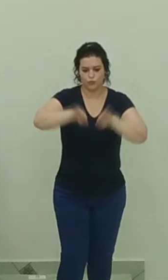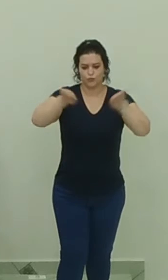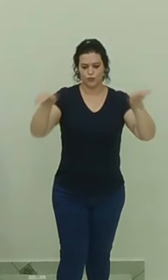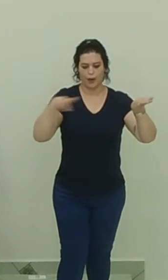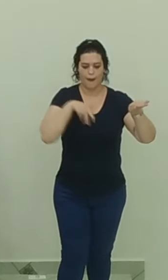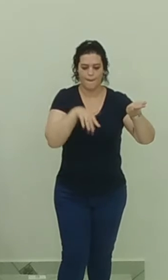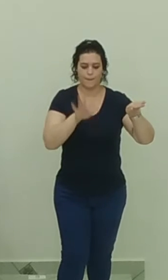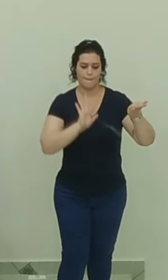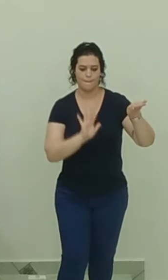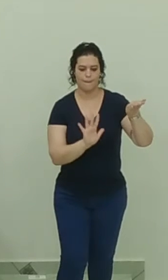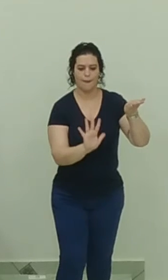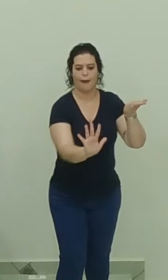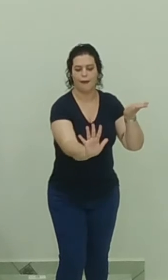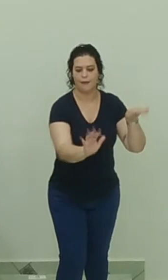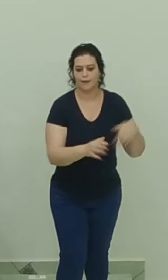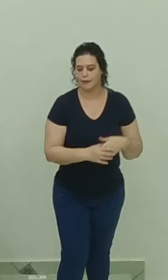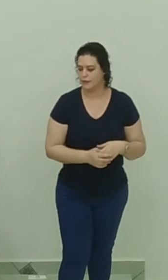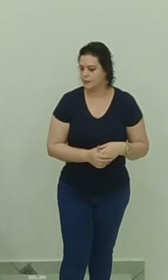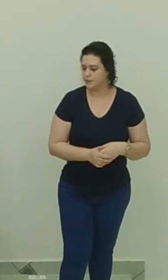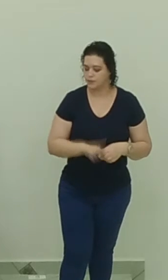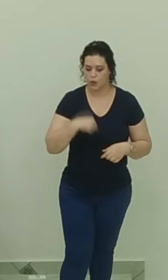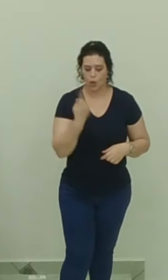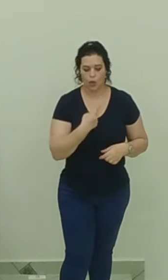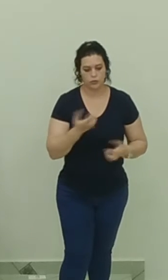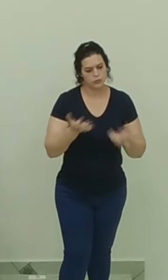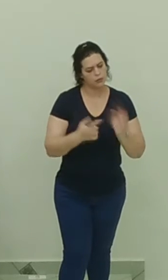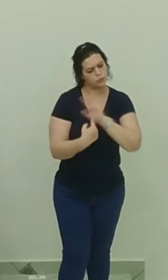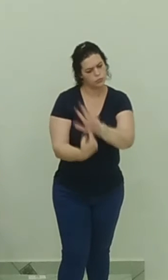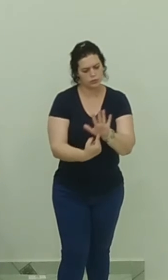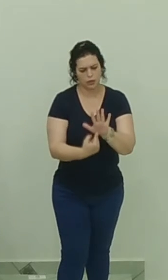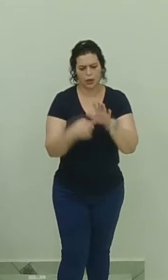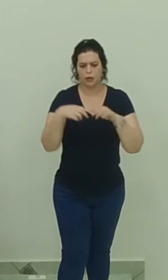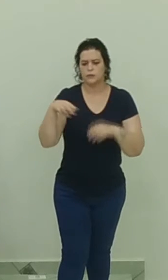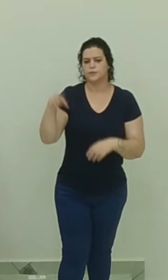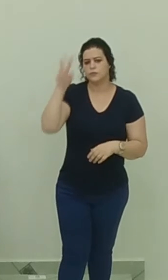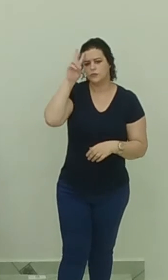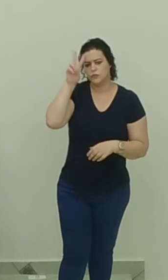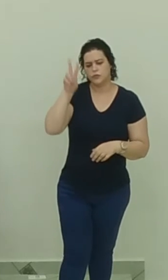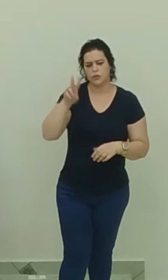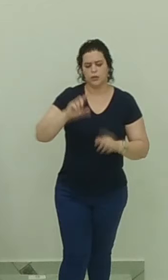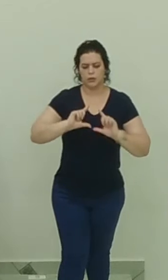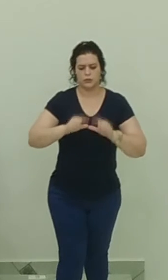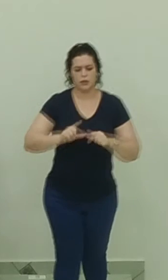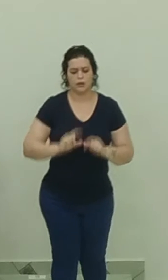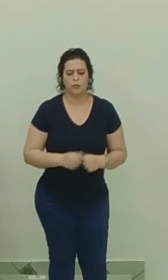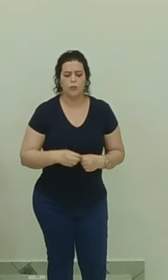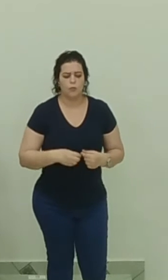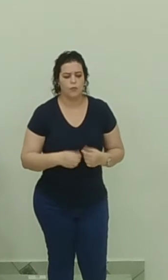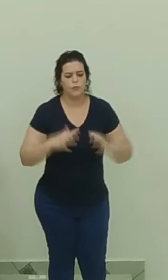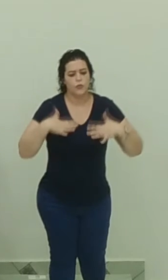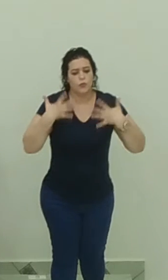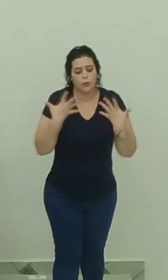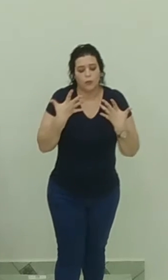aqui apresentar a história de Israel, quando se